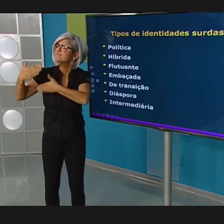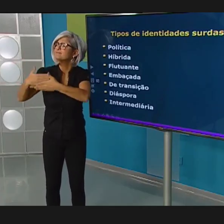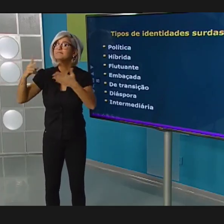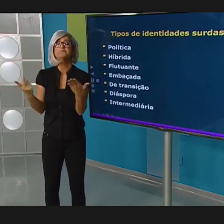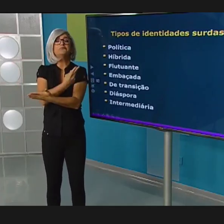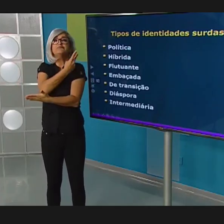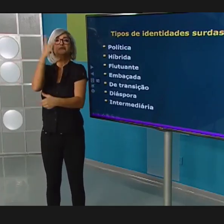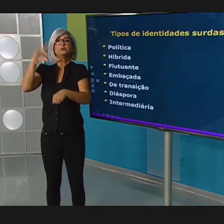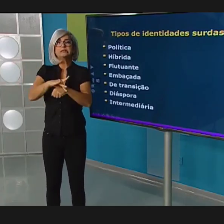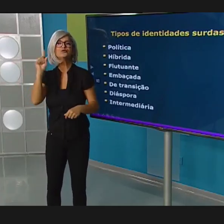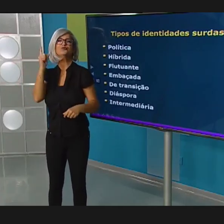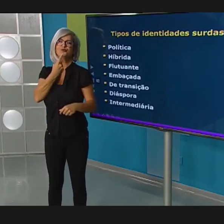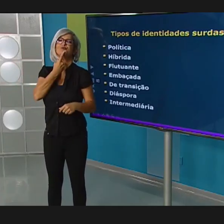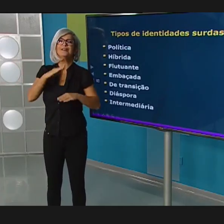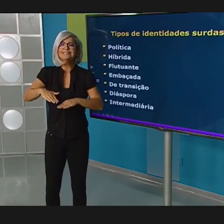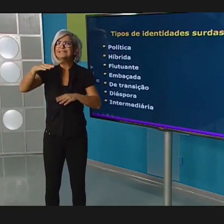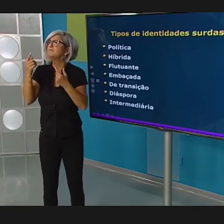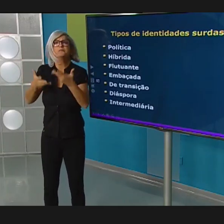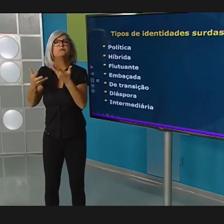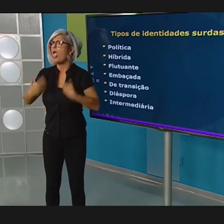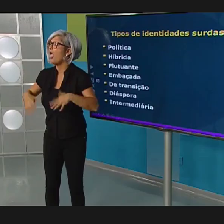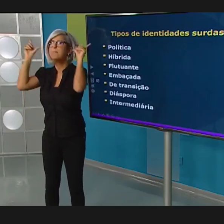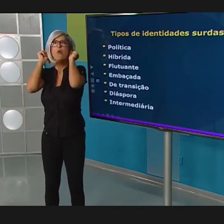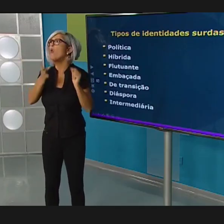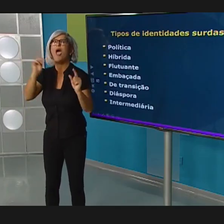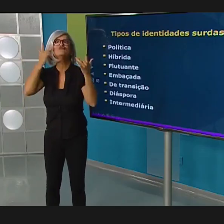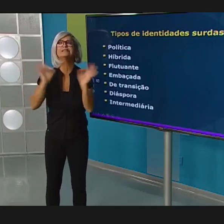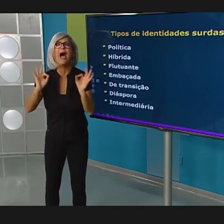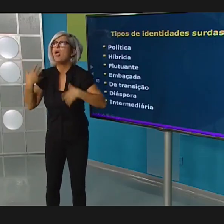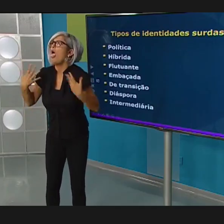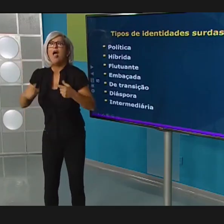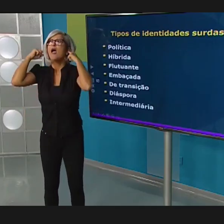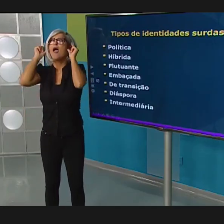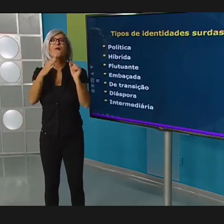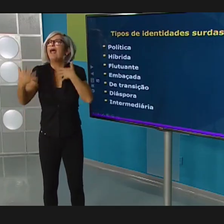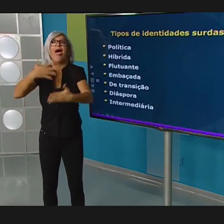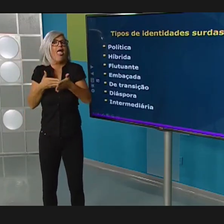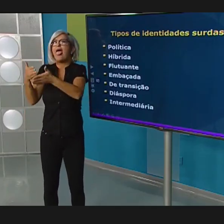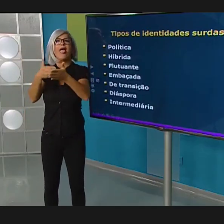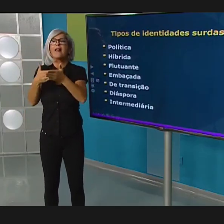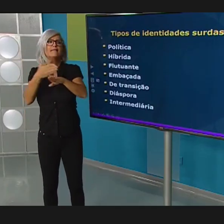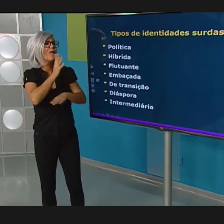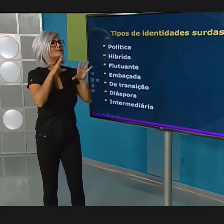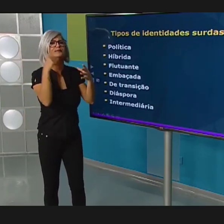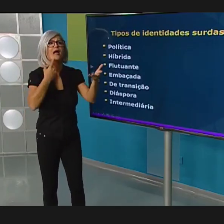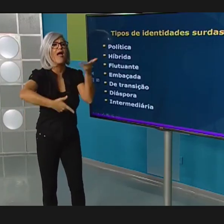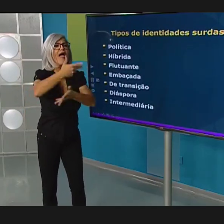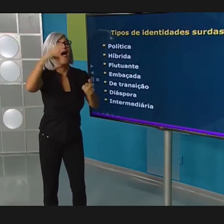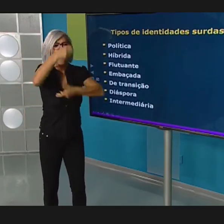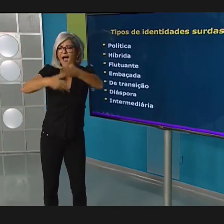e com o passar do tempo, por algum motivo, passa então a ser surdo. E daí ele fica naquele ambiente, não consegue mais ouvir, não tem conhecimento, tem dificuldade de comunicação, e quando